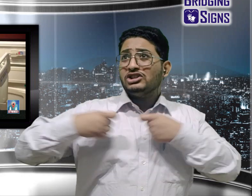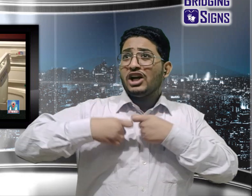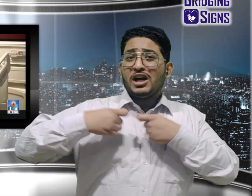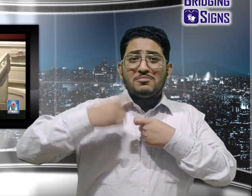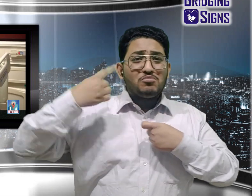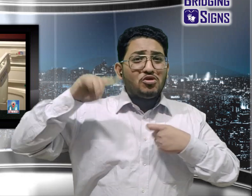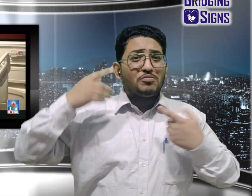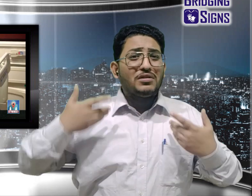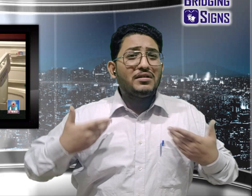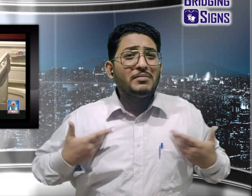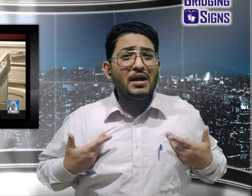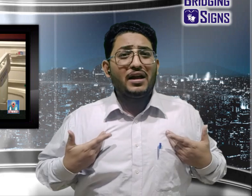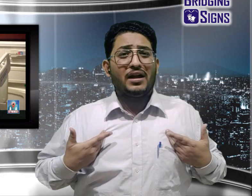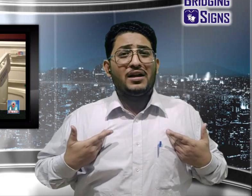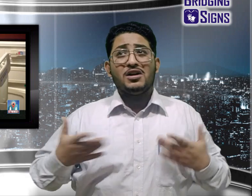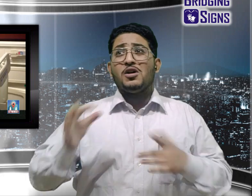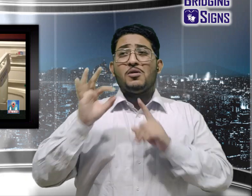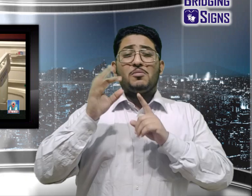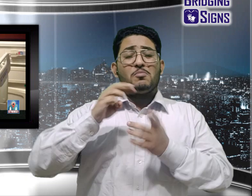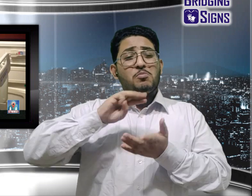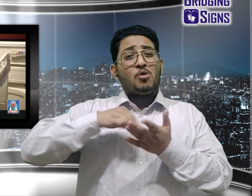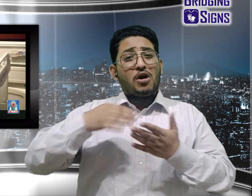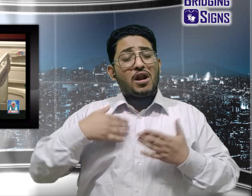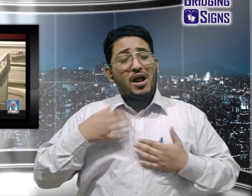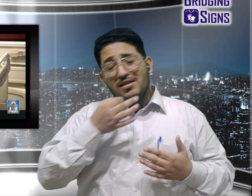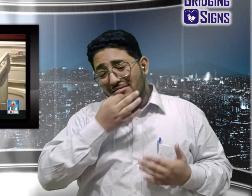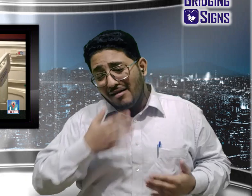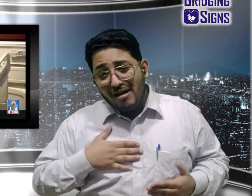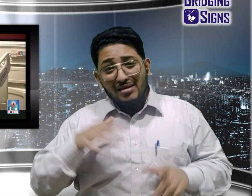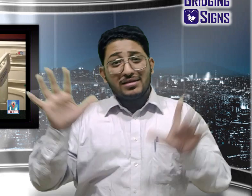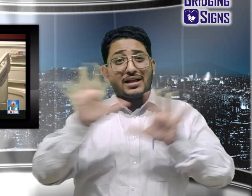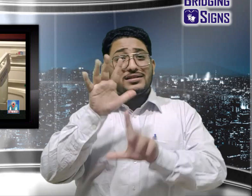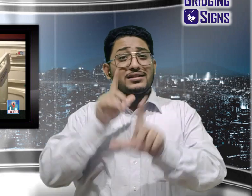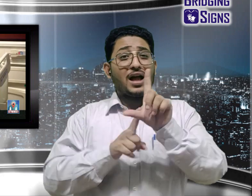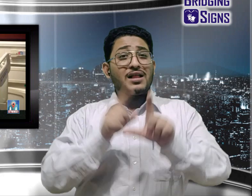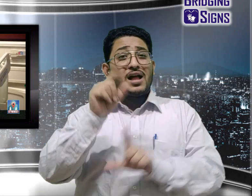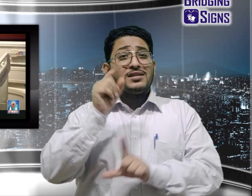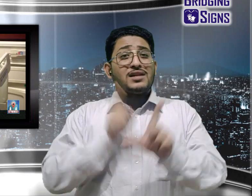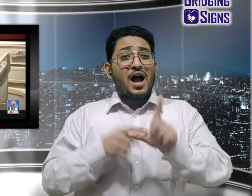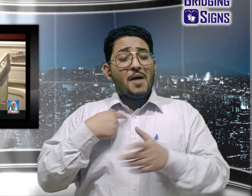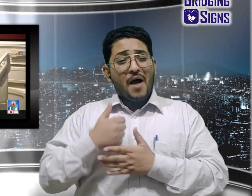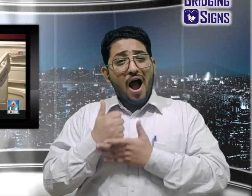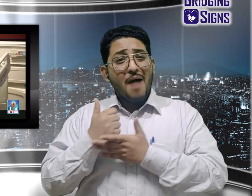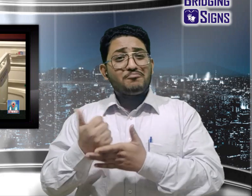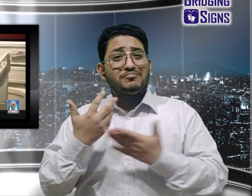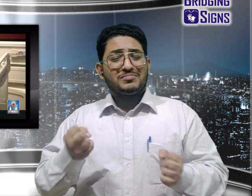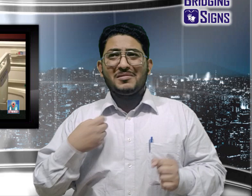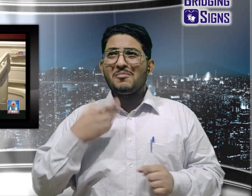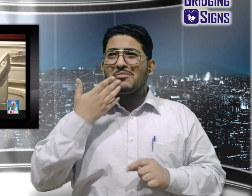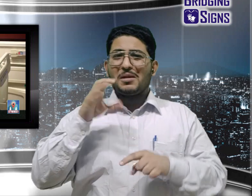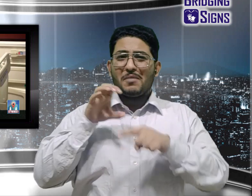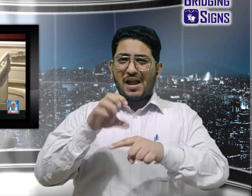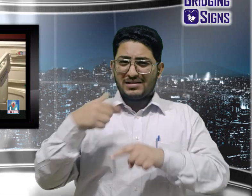लड़ा हुआ हूँ मैं, और मुल्क की खिदमत मैंने 10 साल की है, तो इसलिए मैं समझता हूँ बेबुनियाद